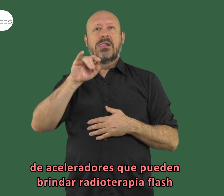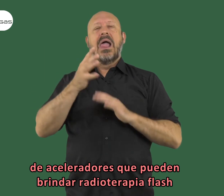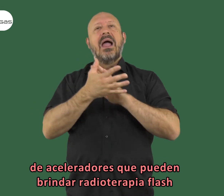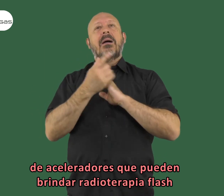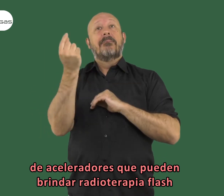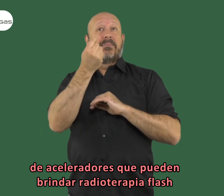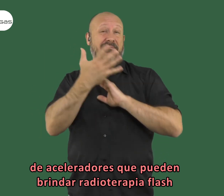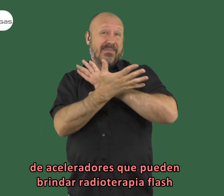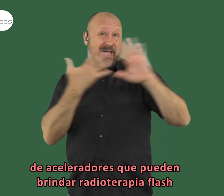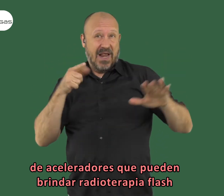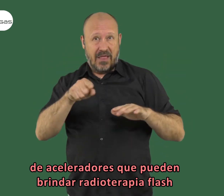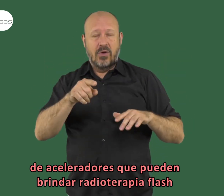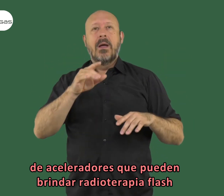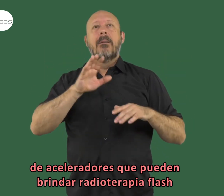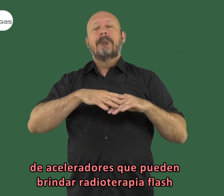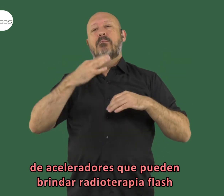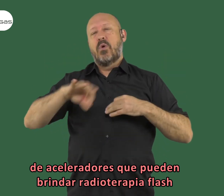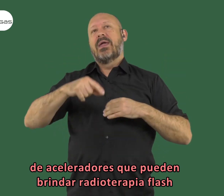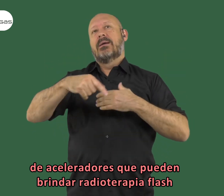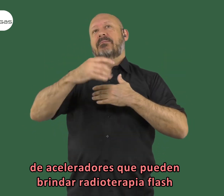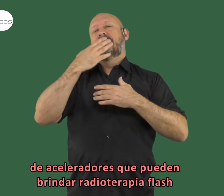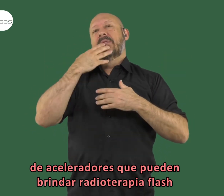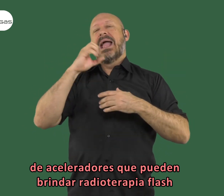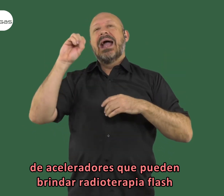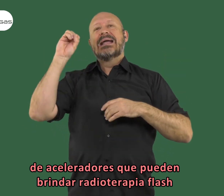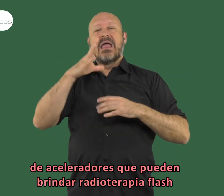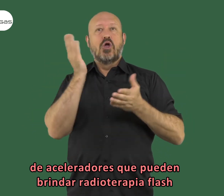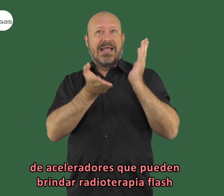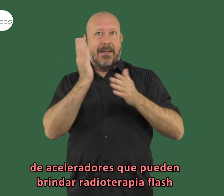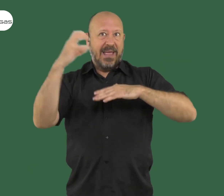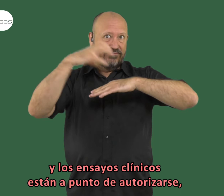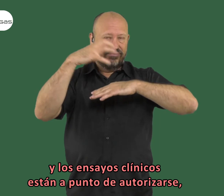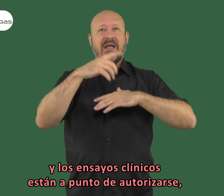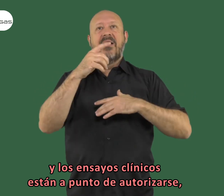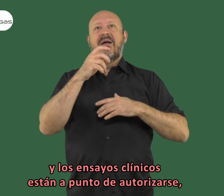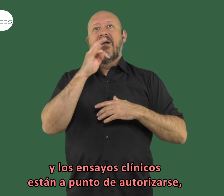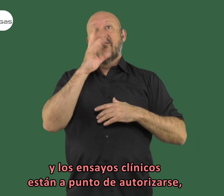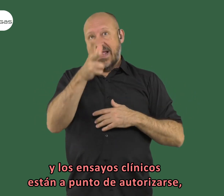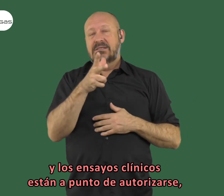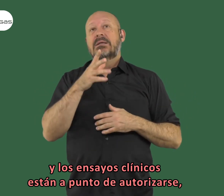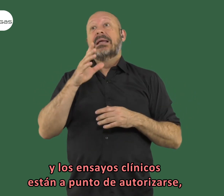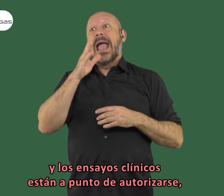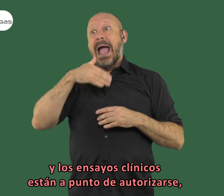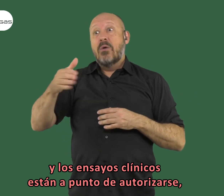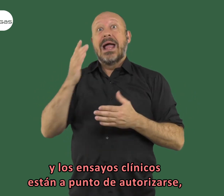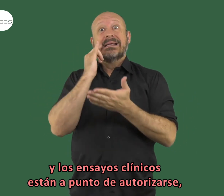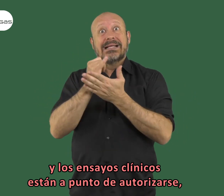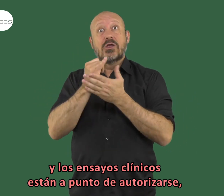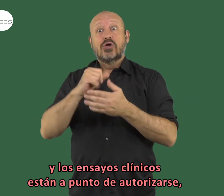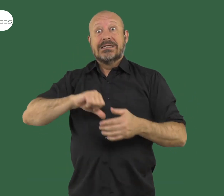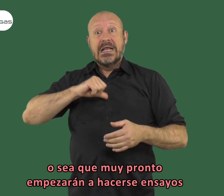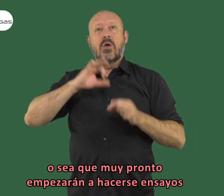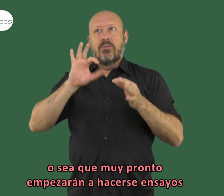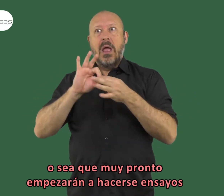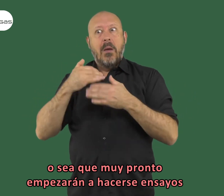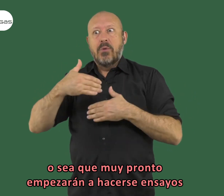disponen de aceleradores que pueden brindar radioterapia flash y los ensayos clínicos están a punto de autorizarse,